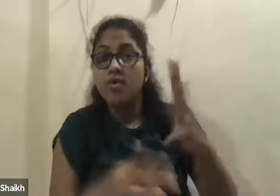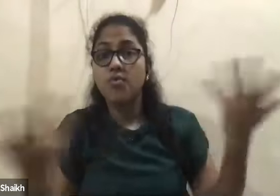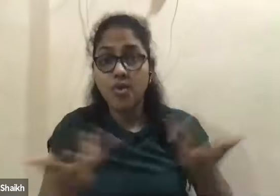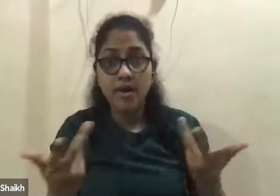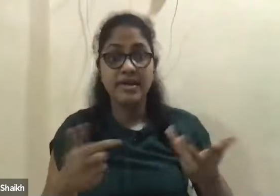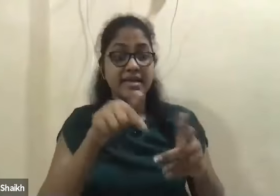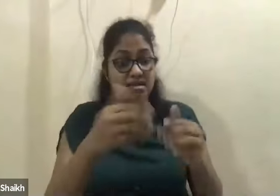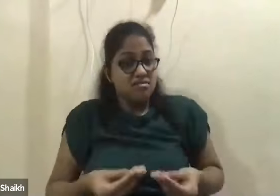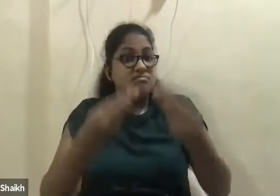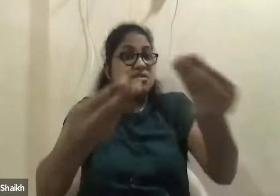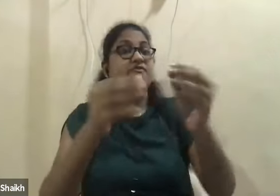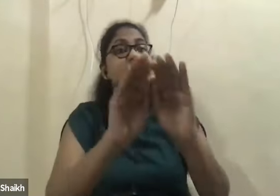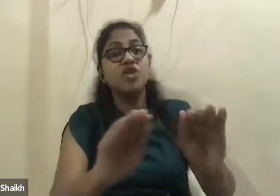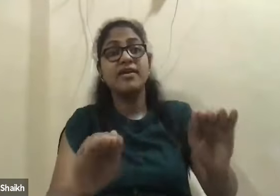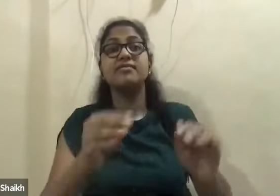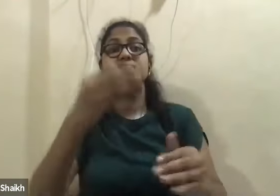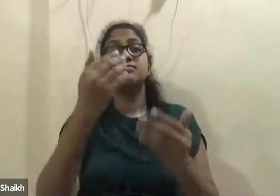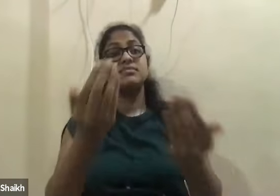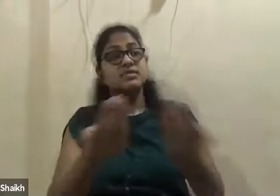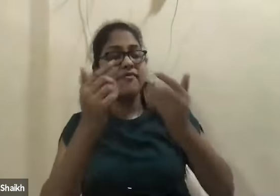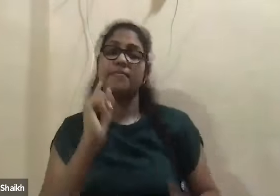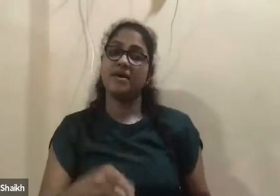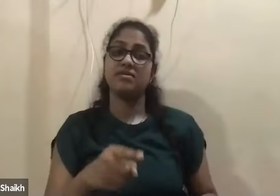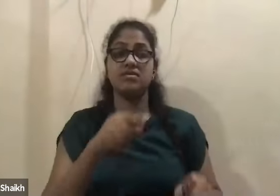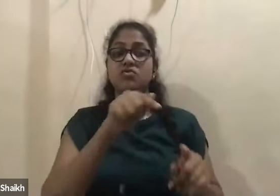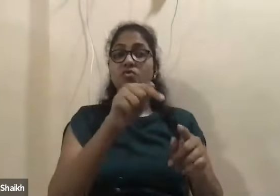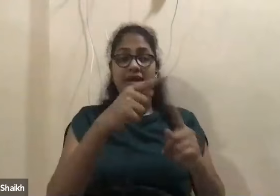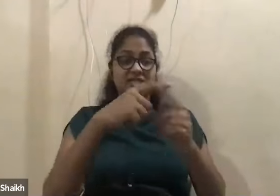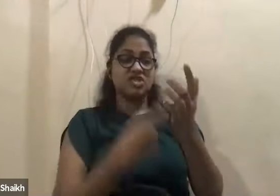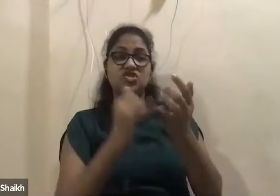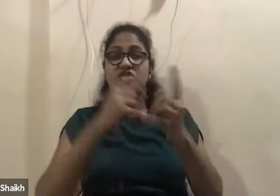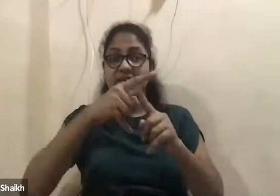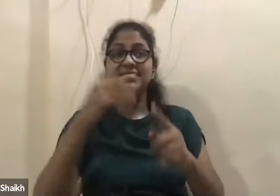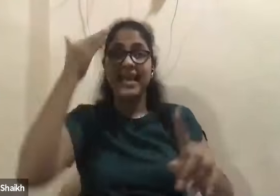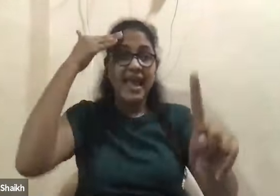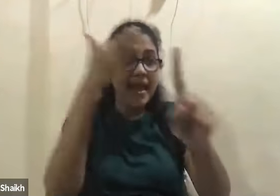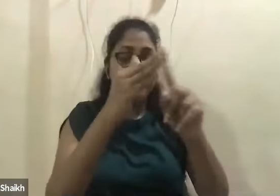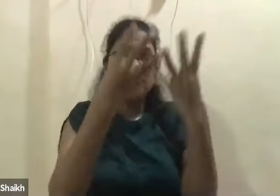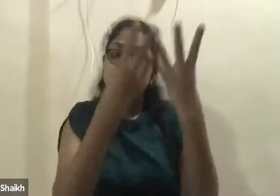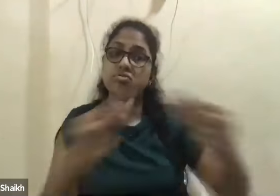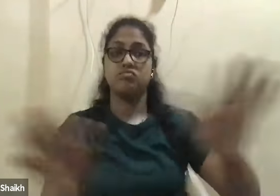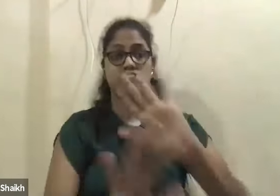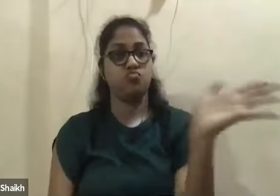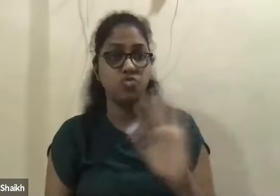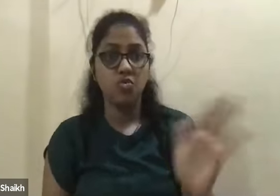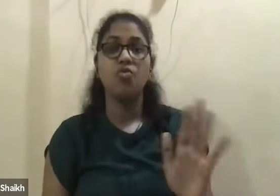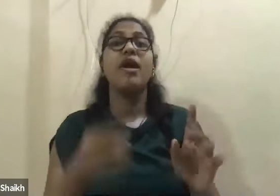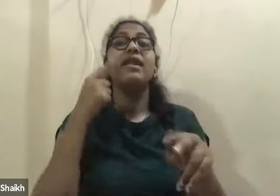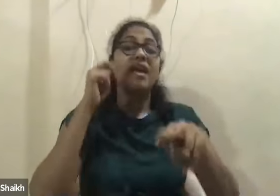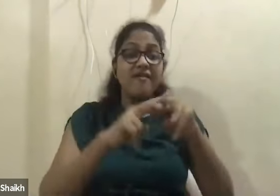उसका कॉर्पस है, जो ट्रस्ट प्रॉपर्टी है, वो खत्म नहीं होना चाहिए। अगर हो जाए वो किस किस कंडीशन में खत्म हो सकता है, इस